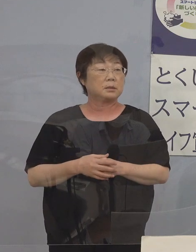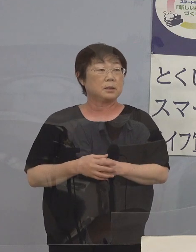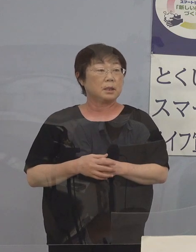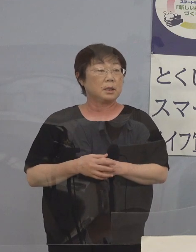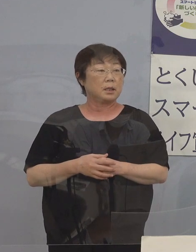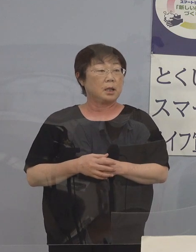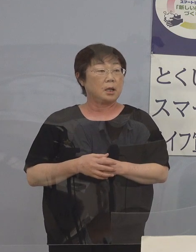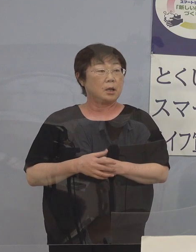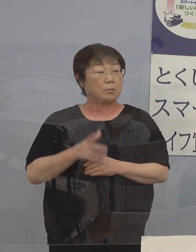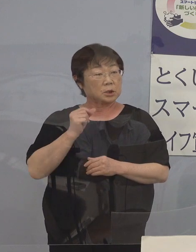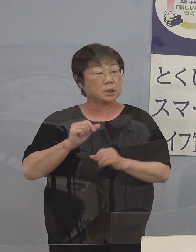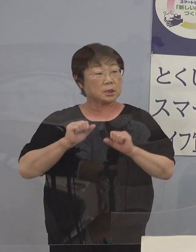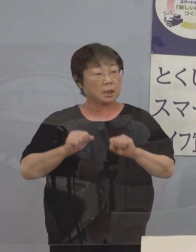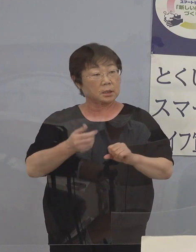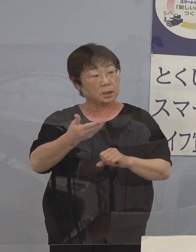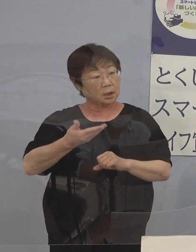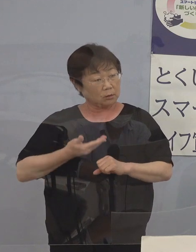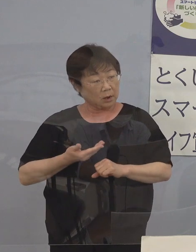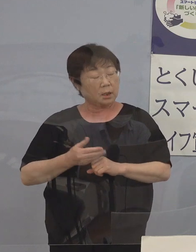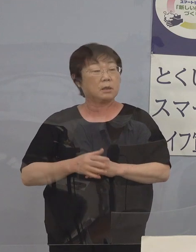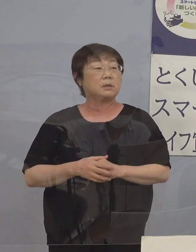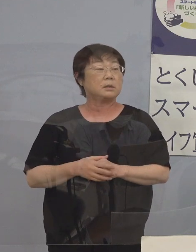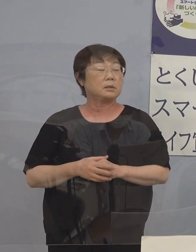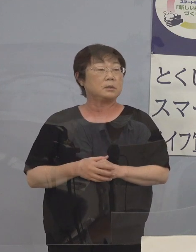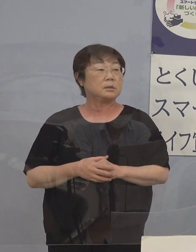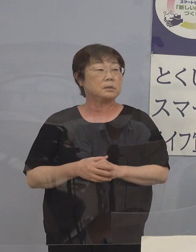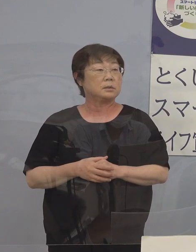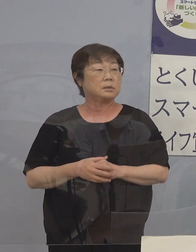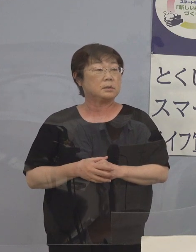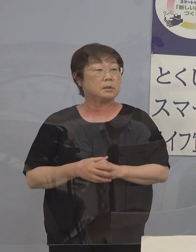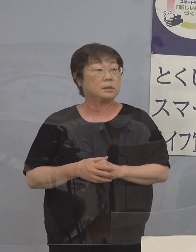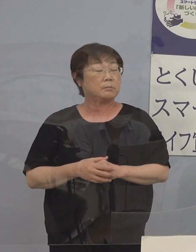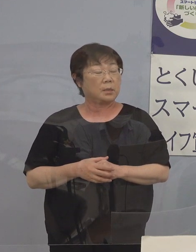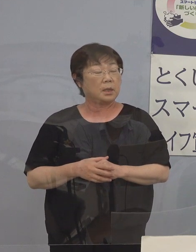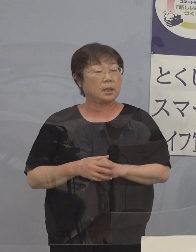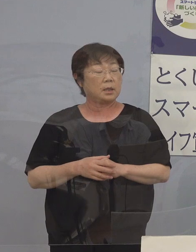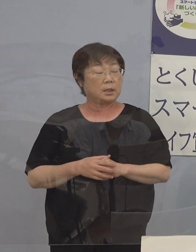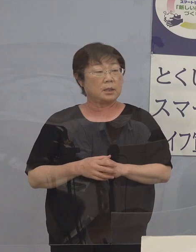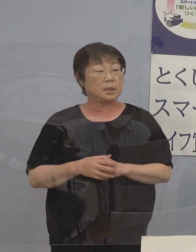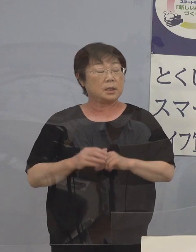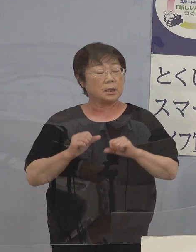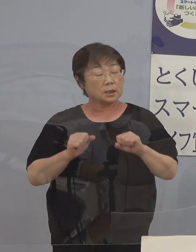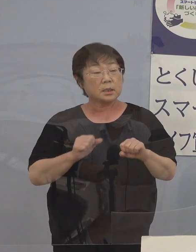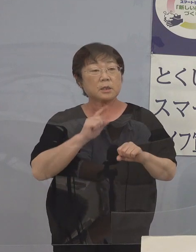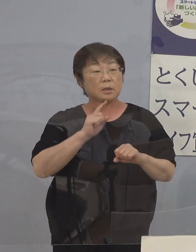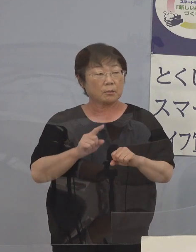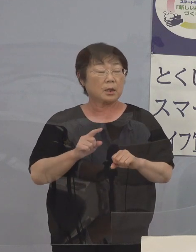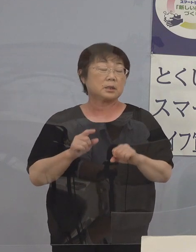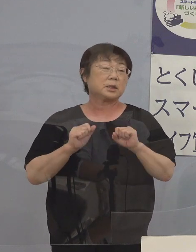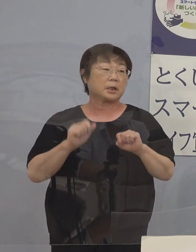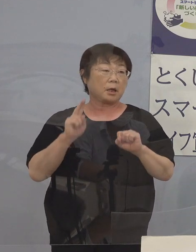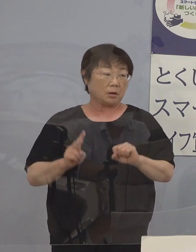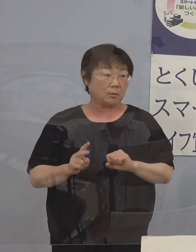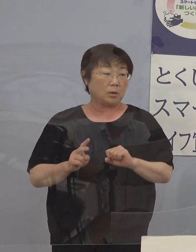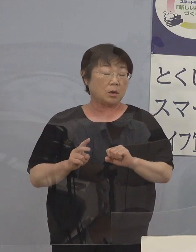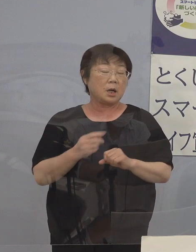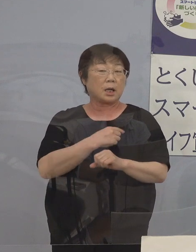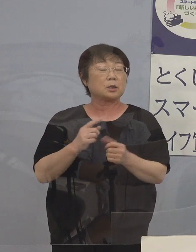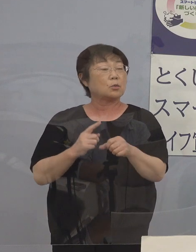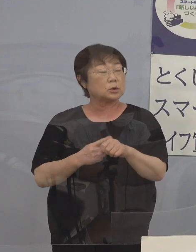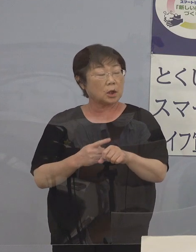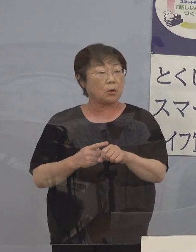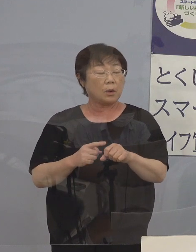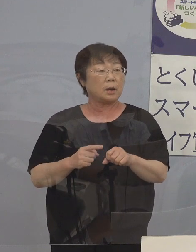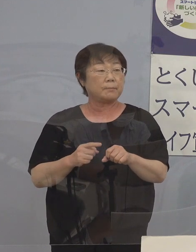していたかもしれない。 まあしていたらおそらくしていたと言われたと思いますけどね。ですから可能性としてはしてい